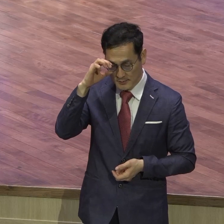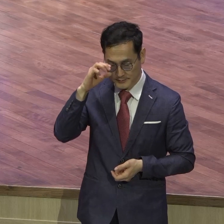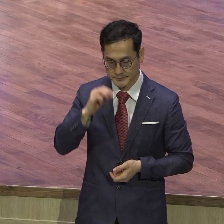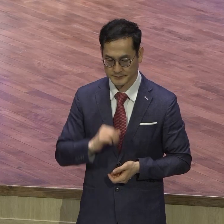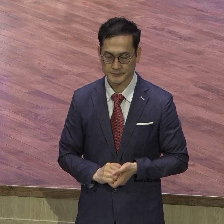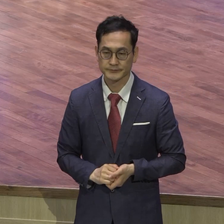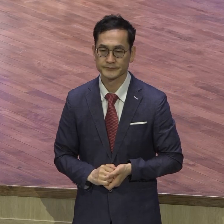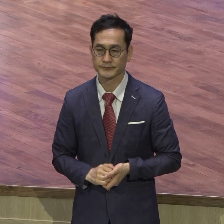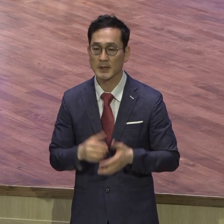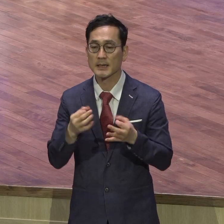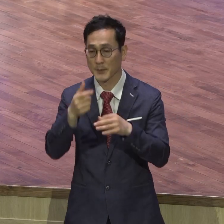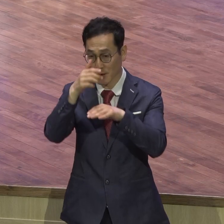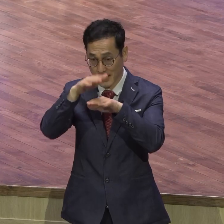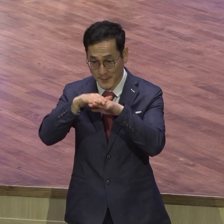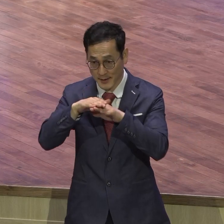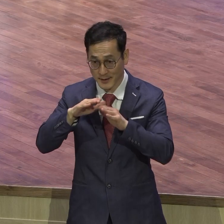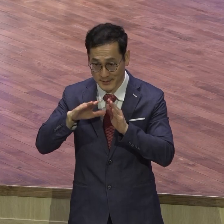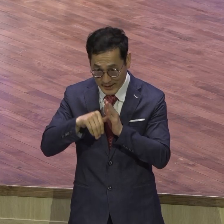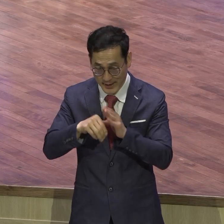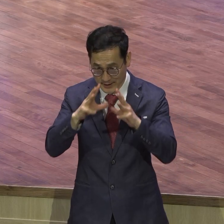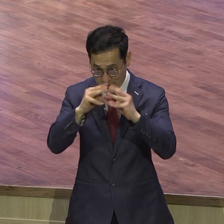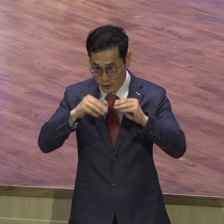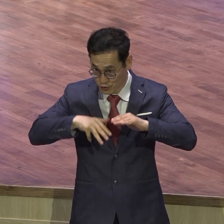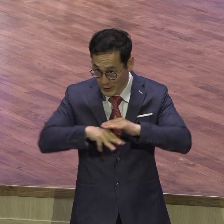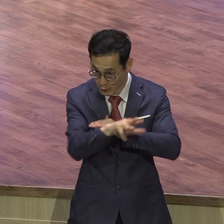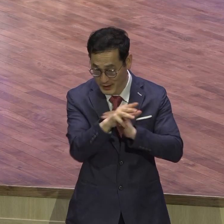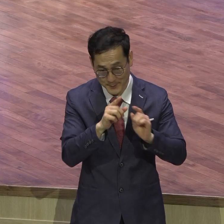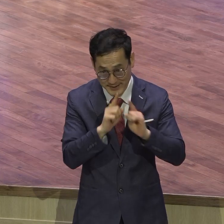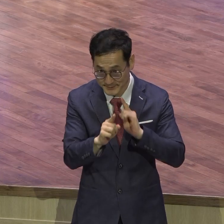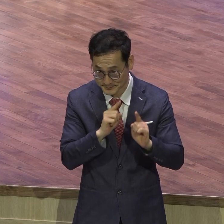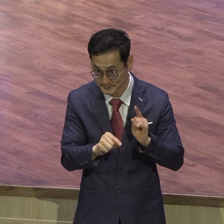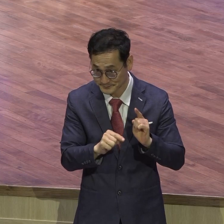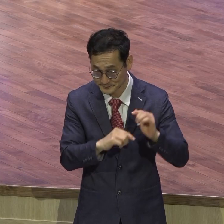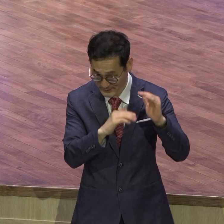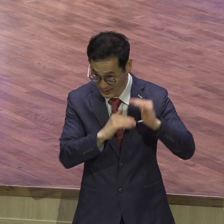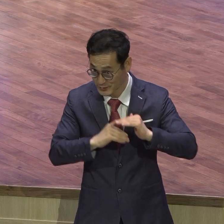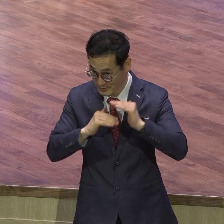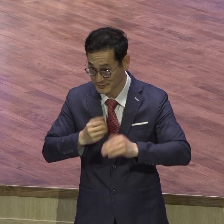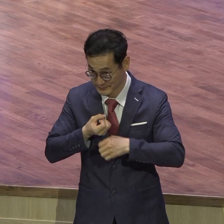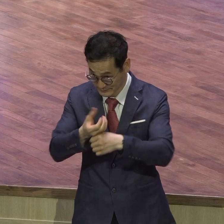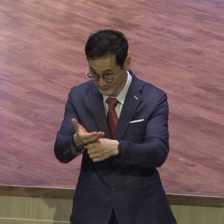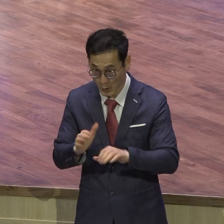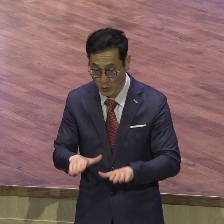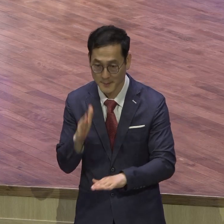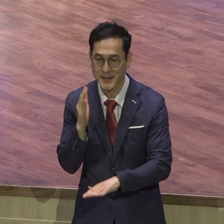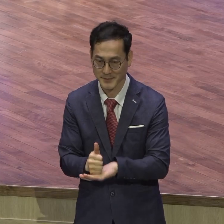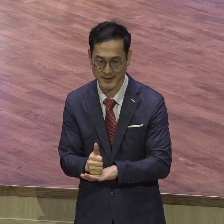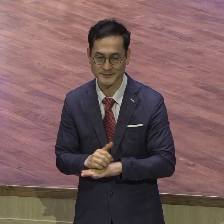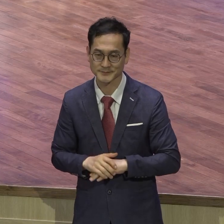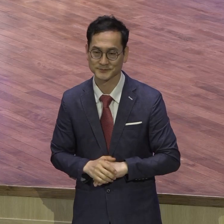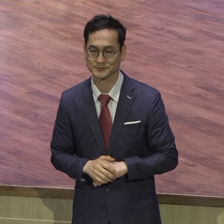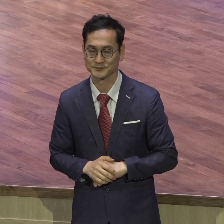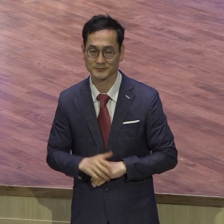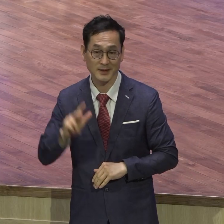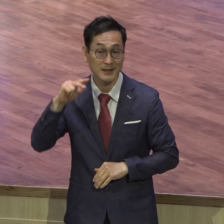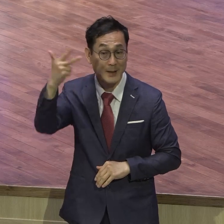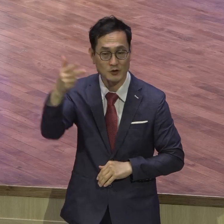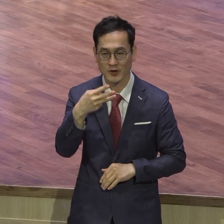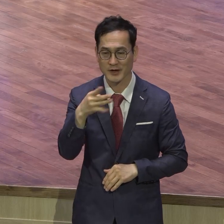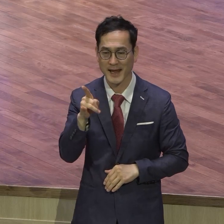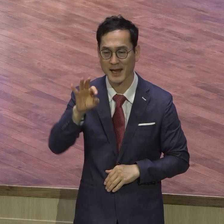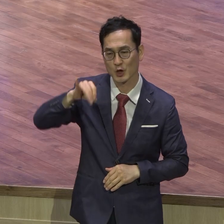우리 금요기도의 시간에 출애국기의 말씀을 살펴보았는데 오늘을 이제 마지막 마무리를 하고 다음 주부터는